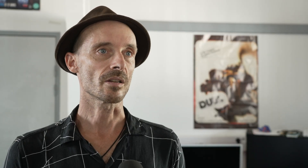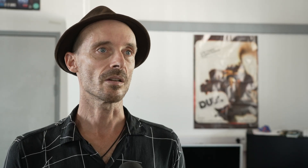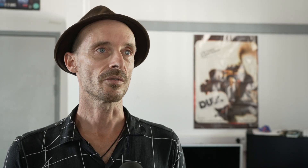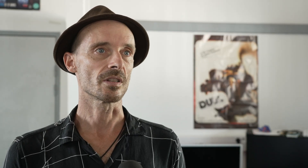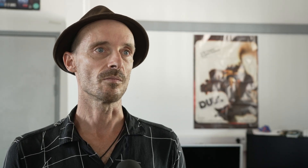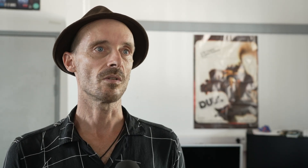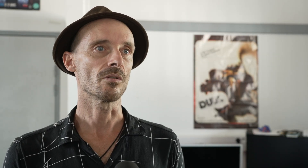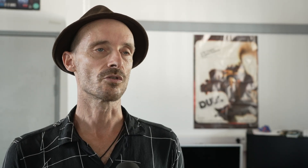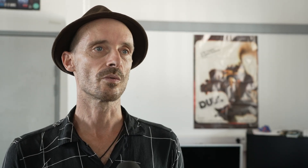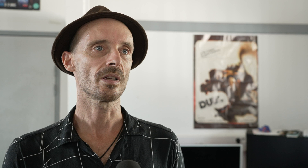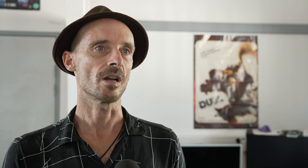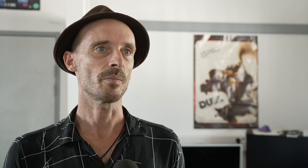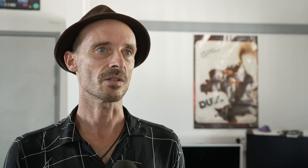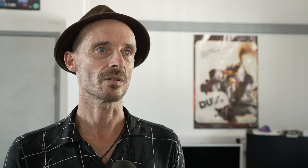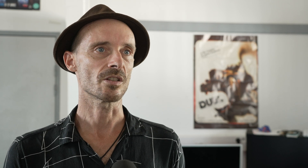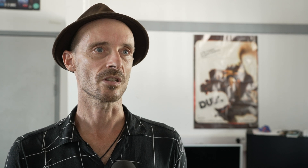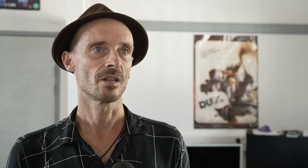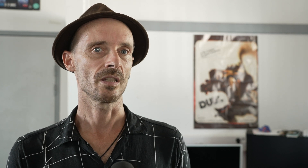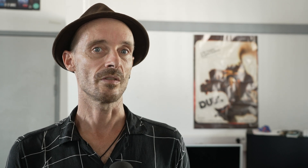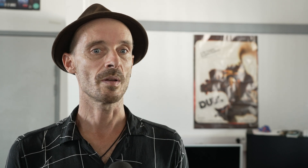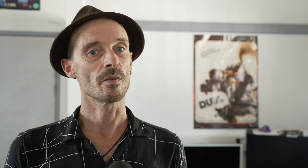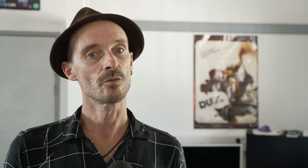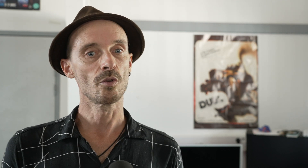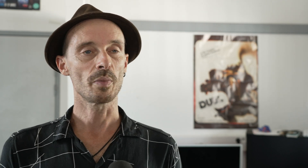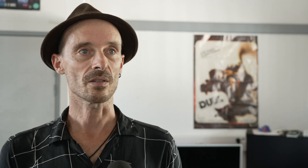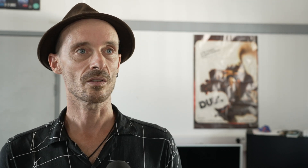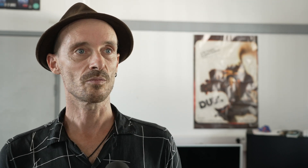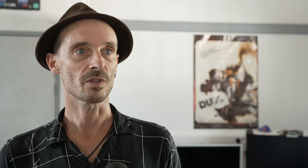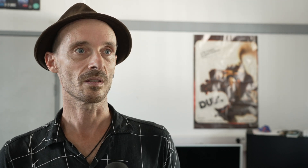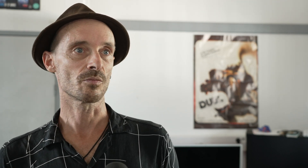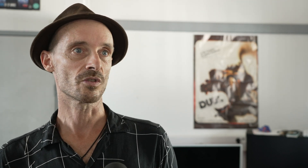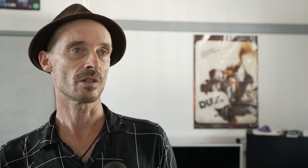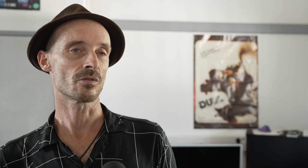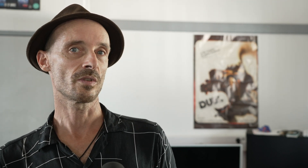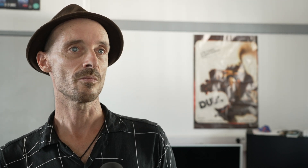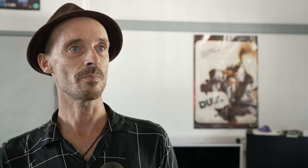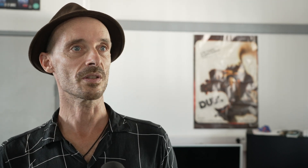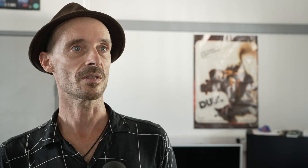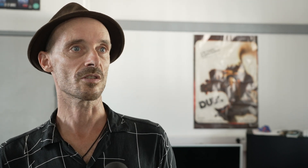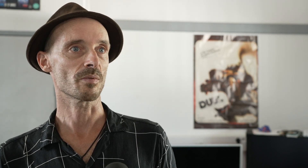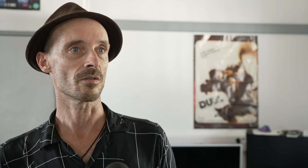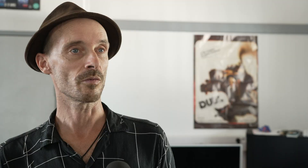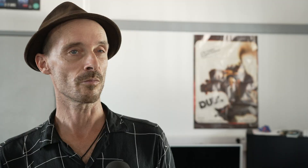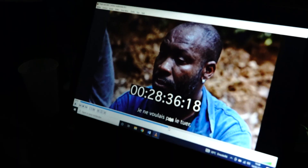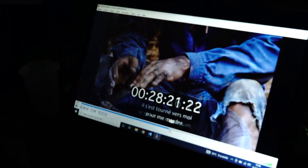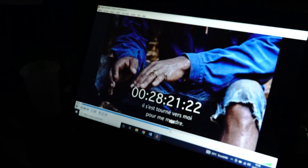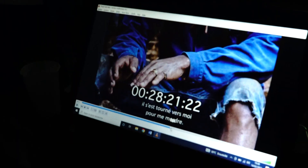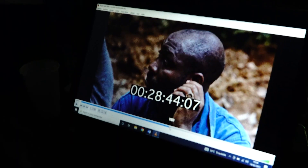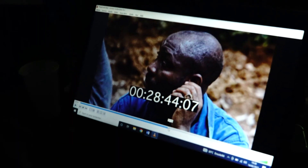chacun, effectivement, jouait un personnage. Il y avait même 2 personnes pour jouer le même personnage, parce que le personnage